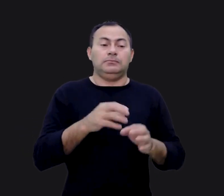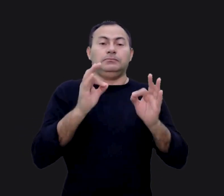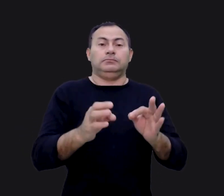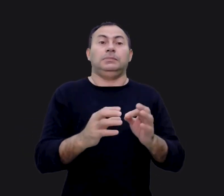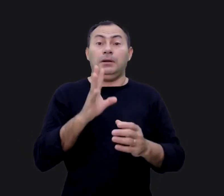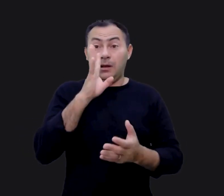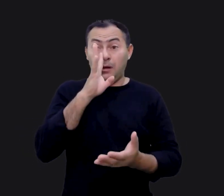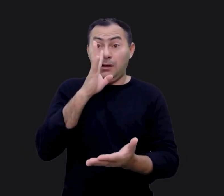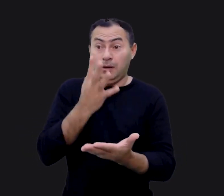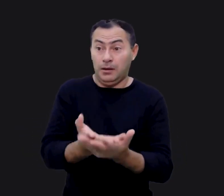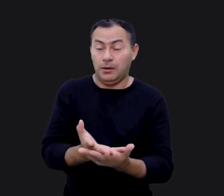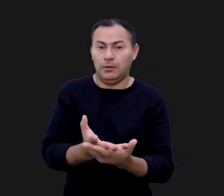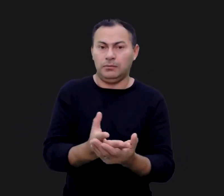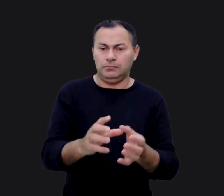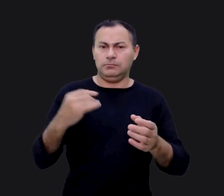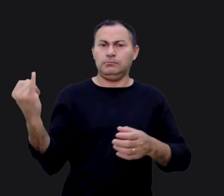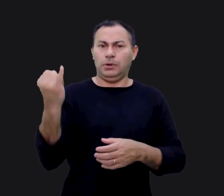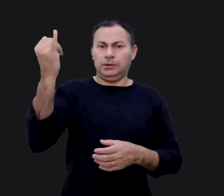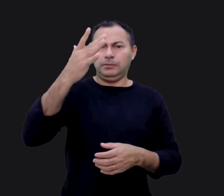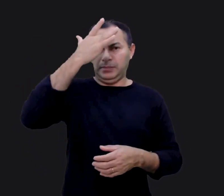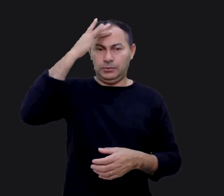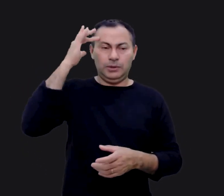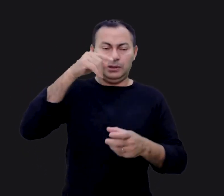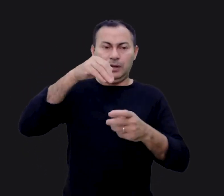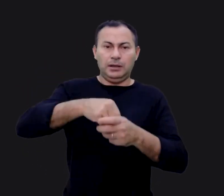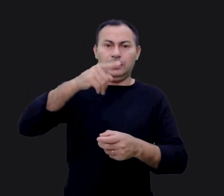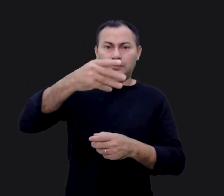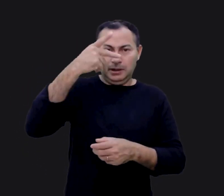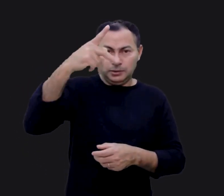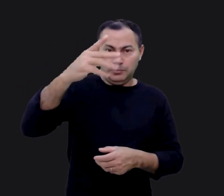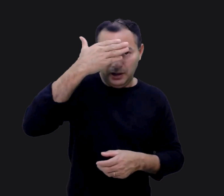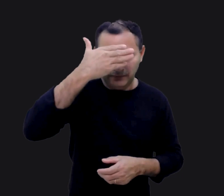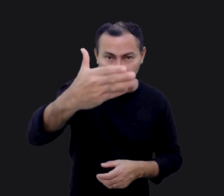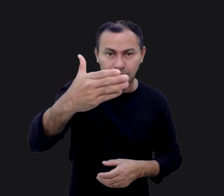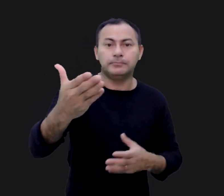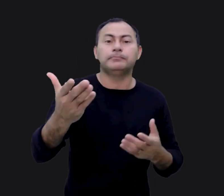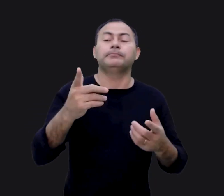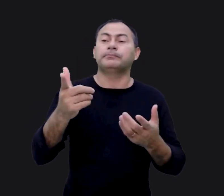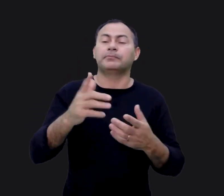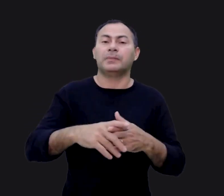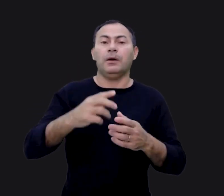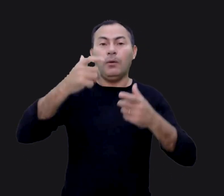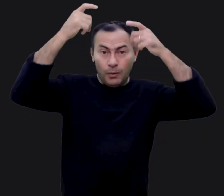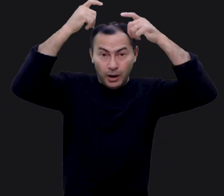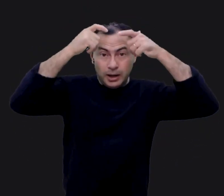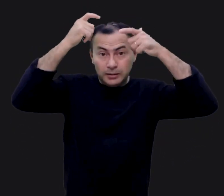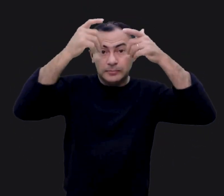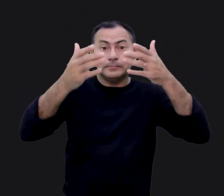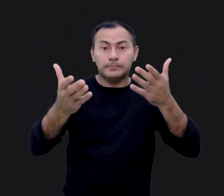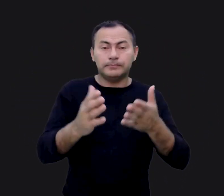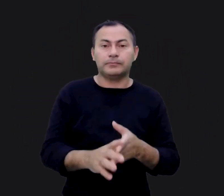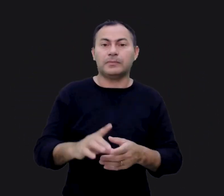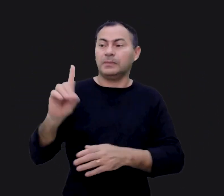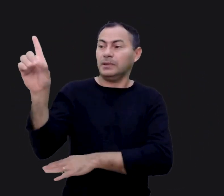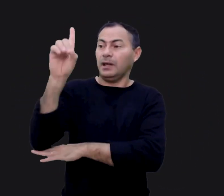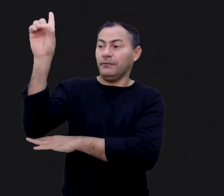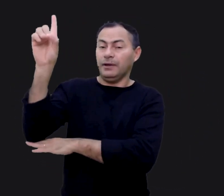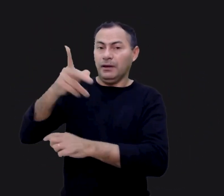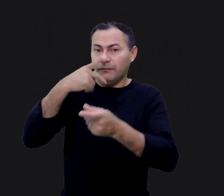ficaria altamente impressionado com aquele importante homem que estava ali, bem à sua frente. Afinal, ele era o rei, não? Davi retrata